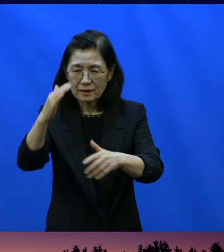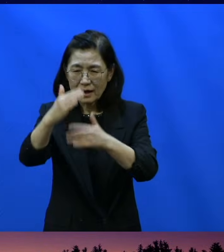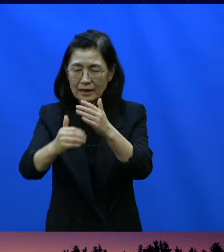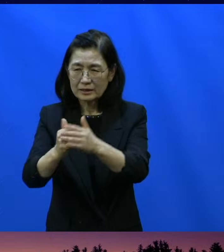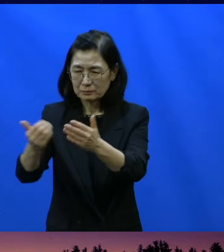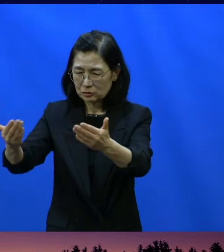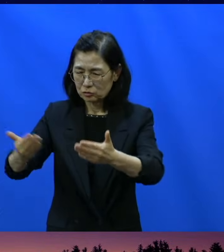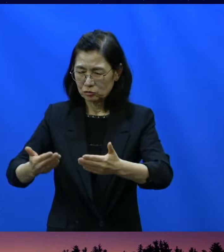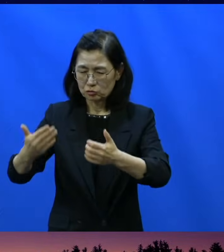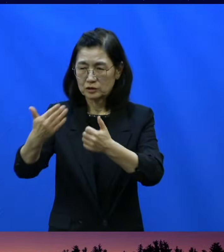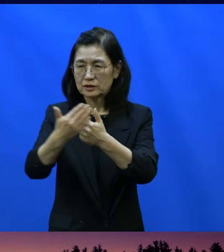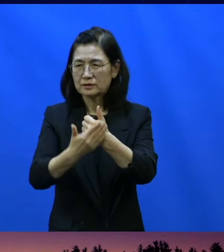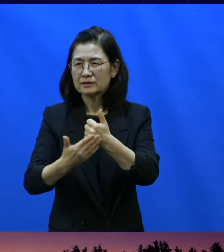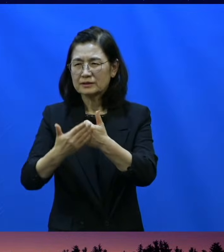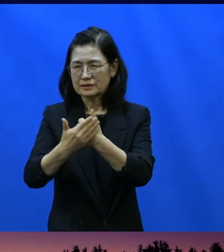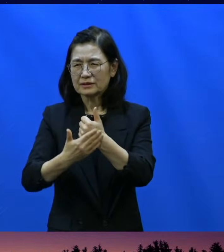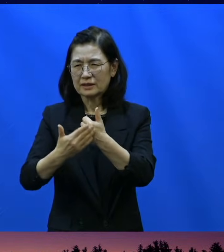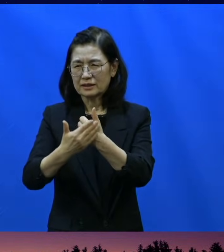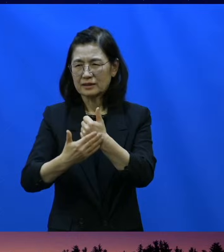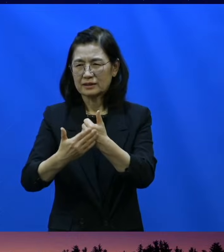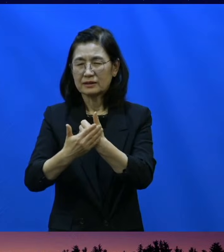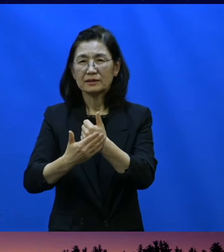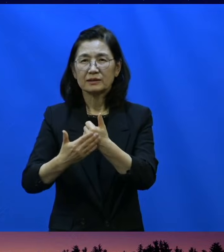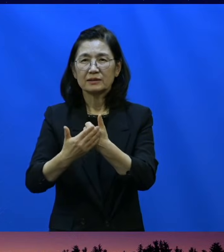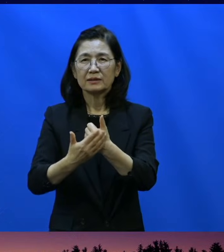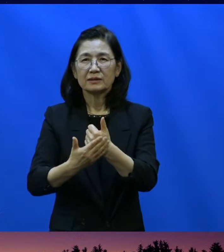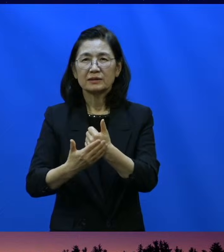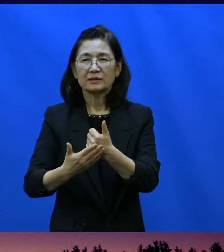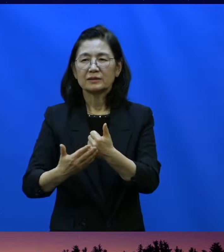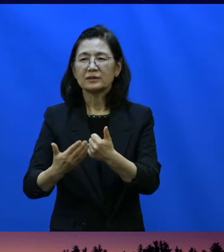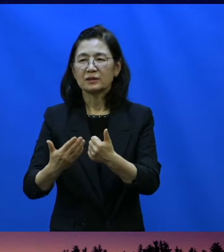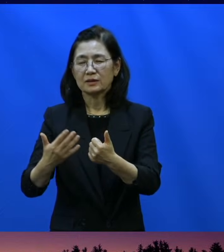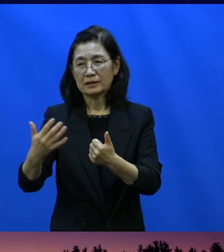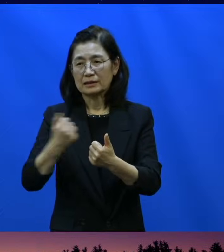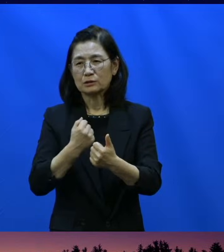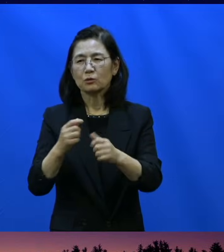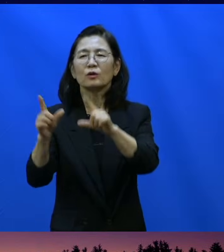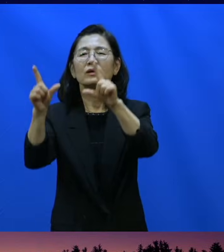은혜로 구원을 받았어요. 이제 우리는 은혜로 사는 자들.